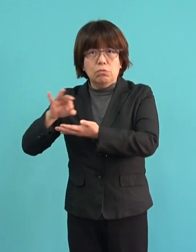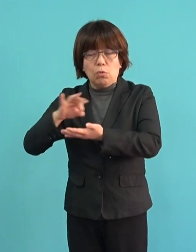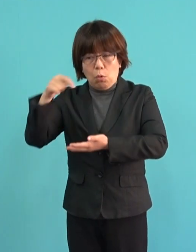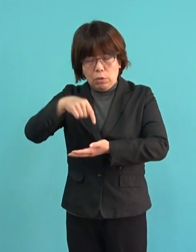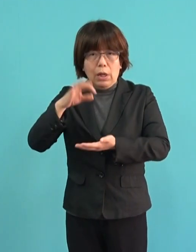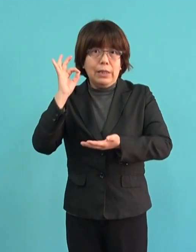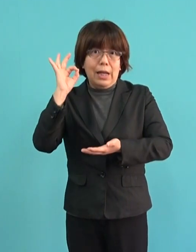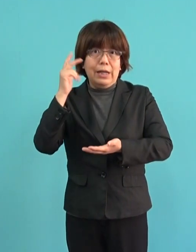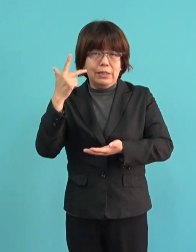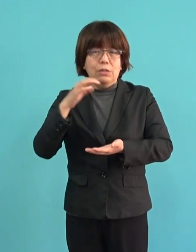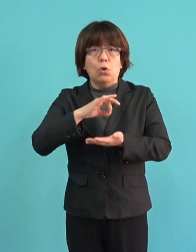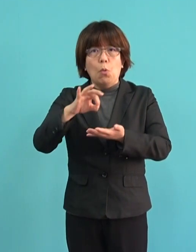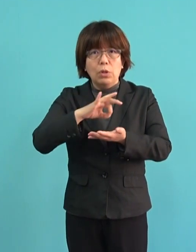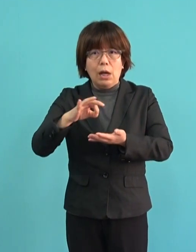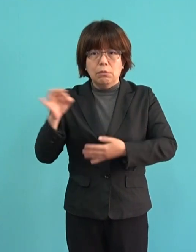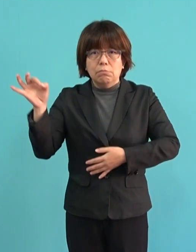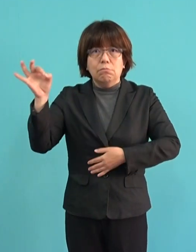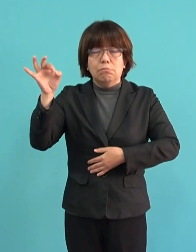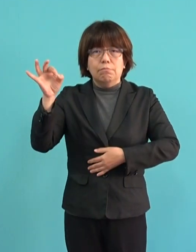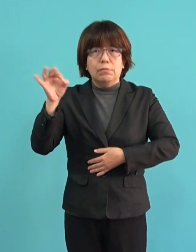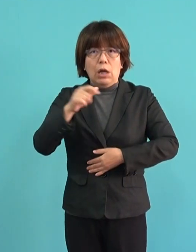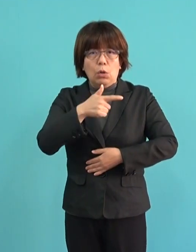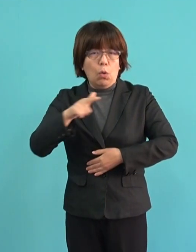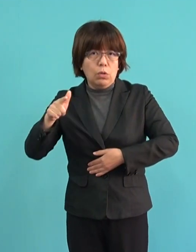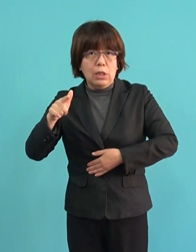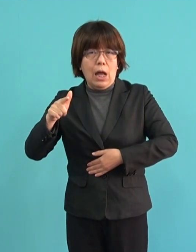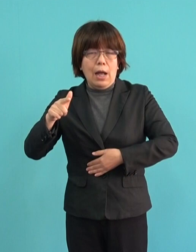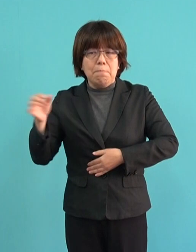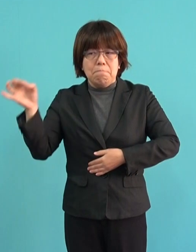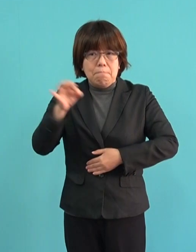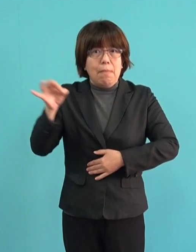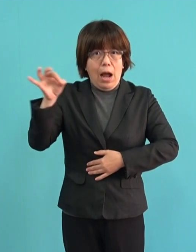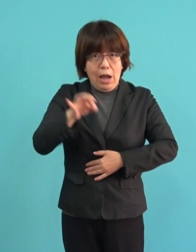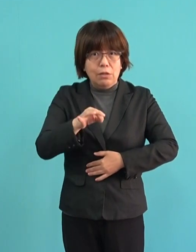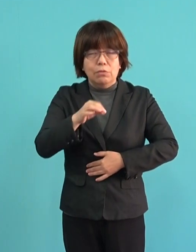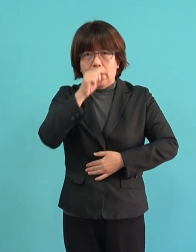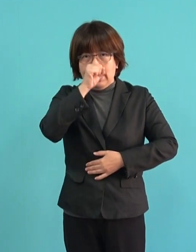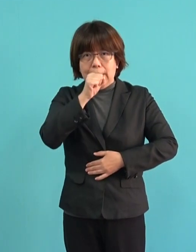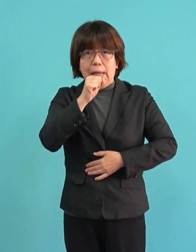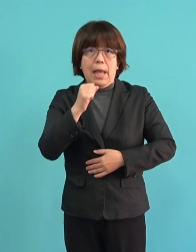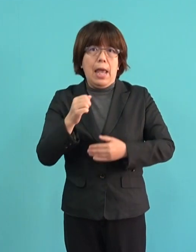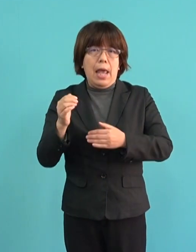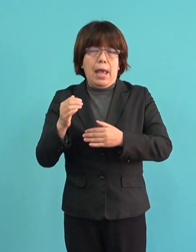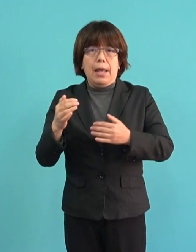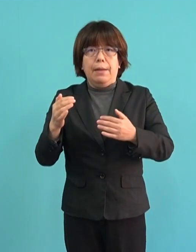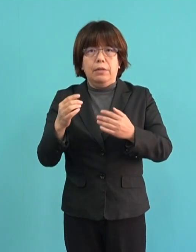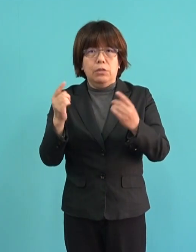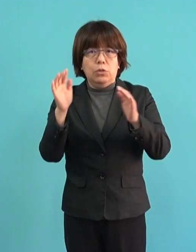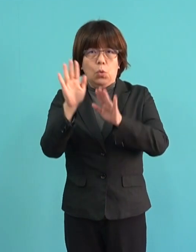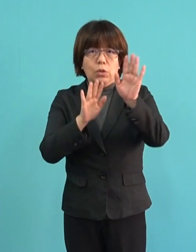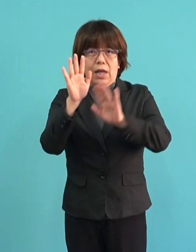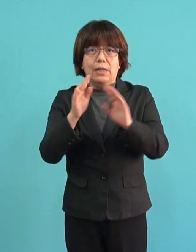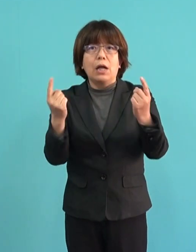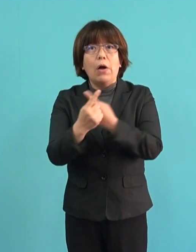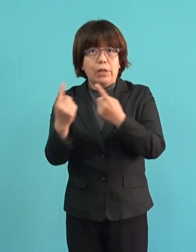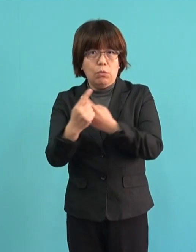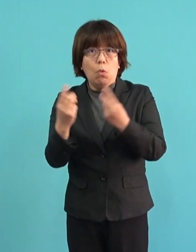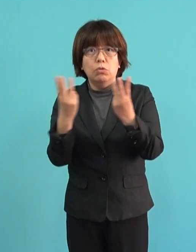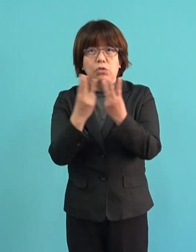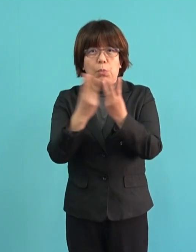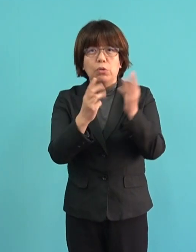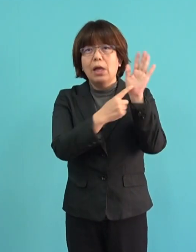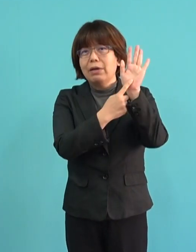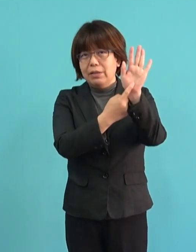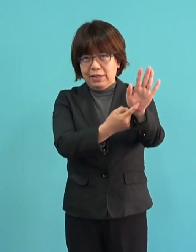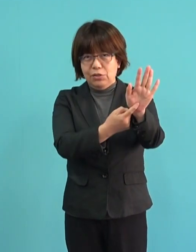以上の収入増などですねあのいろんな良い影響が出てきているということを数字を持ってお伝えをしたいというふうに思っており